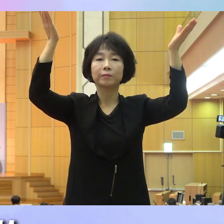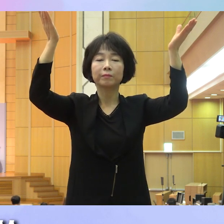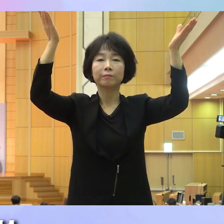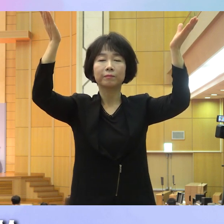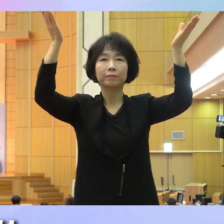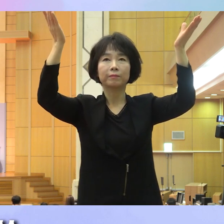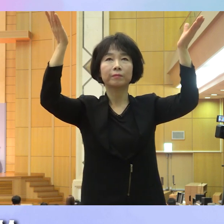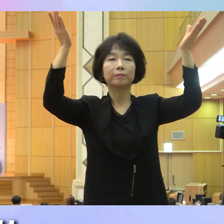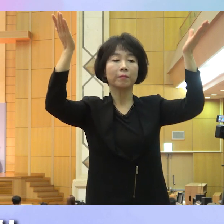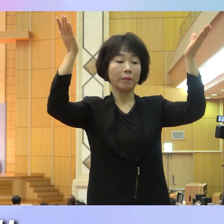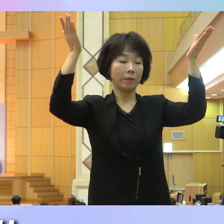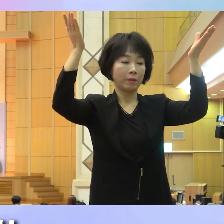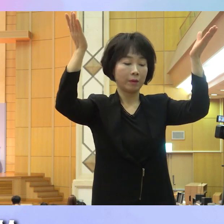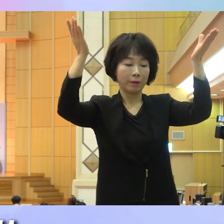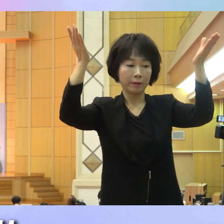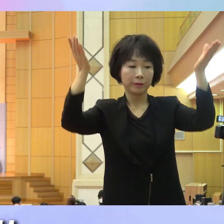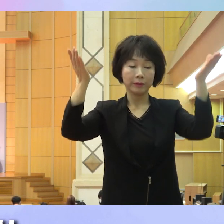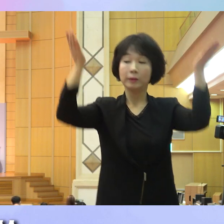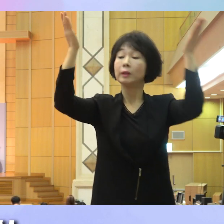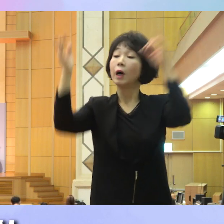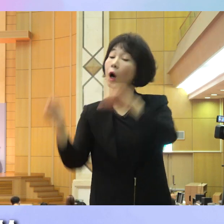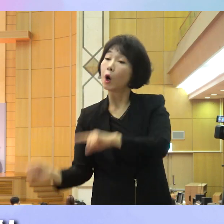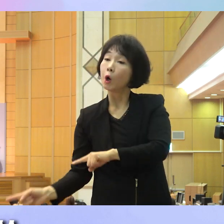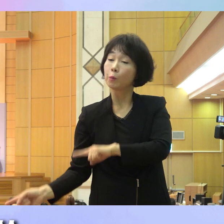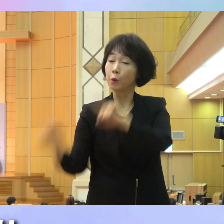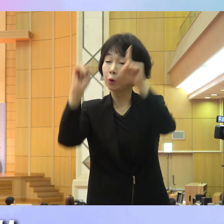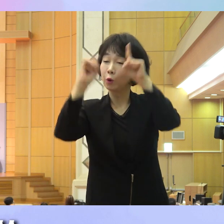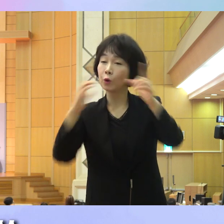부흥의 불길 타오르게 하소서.